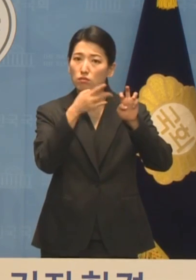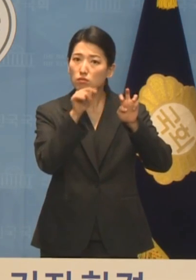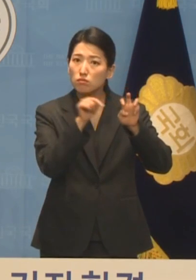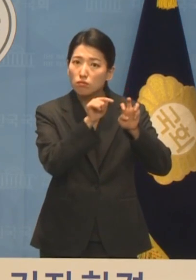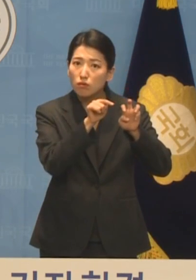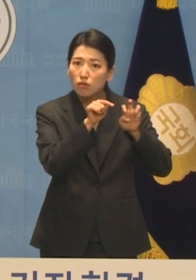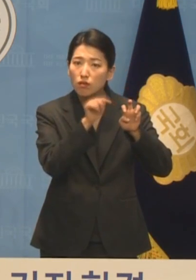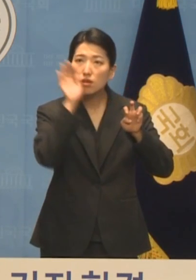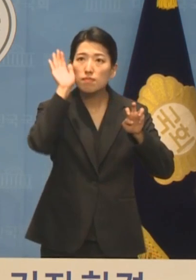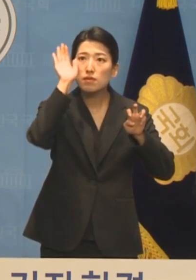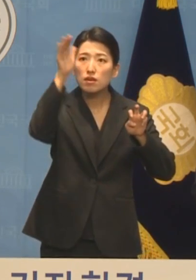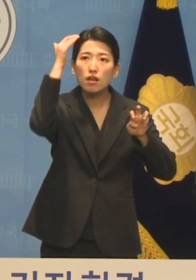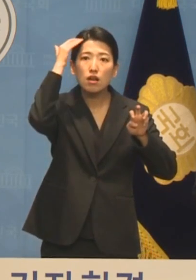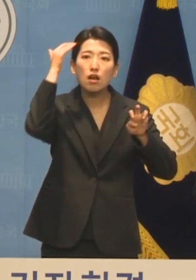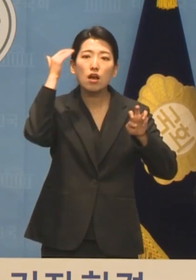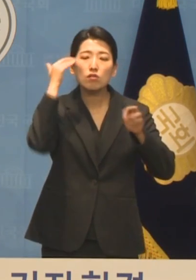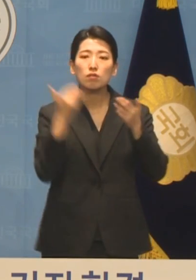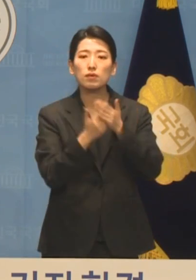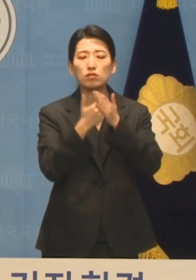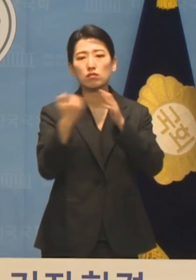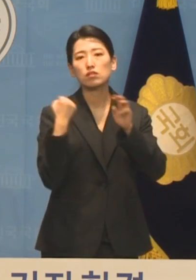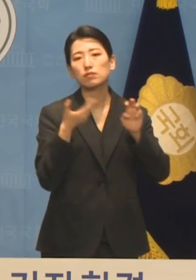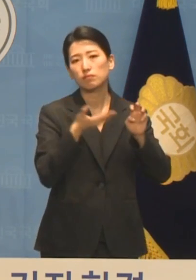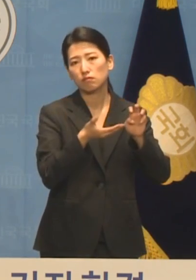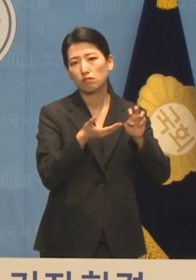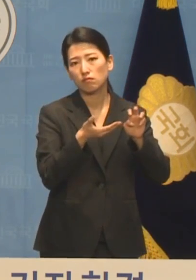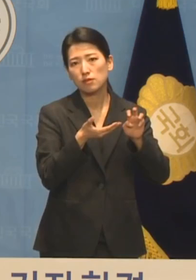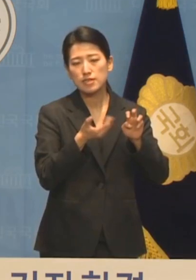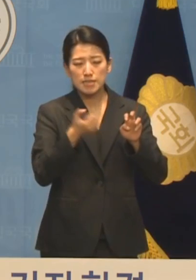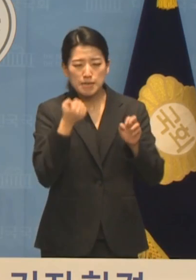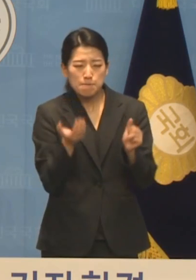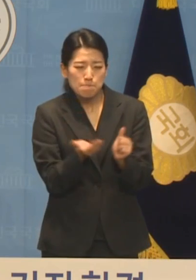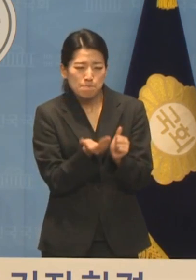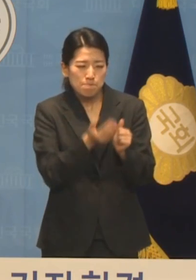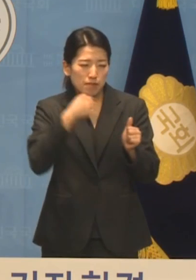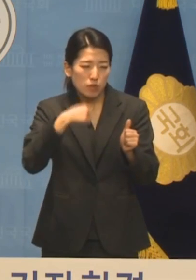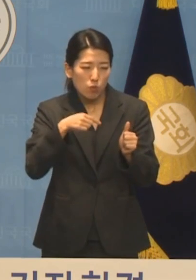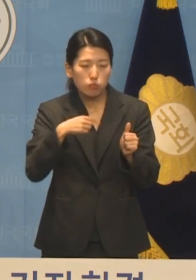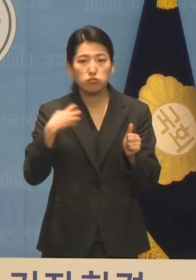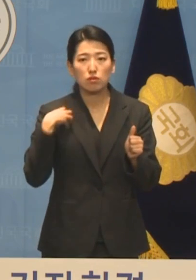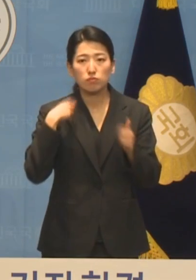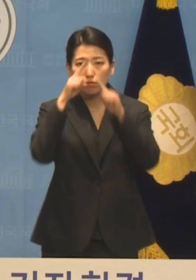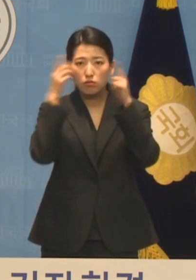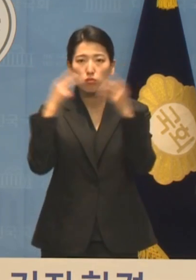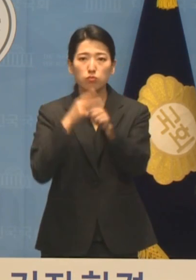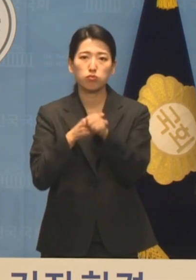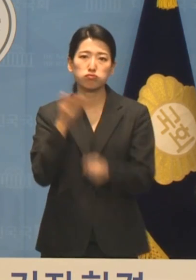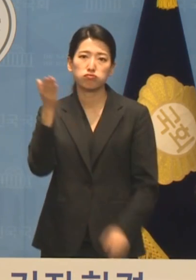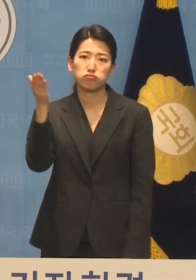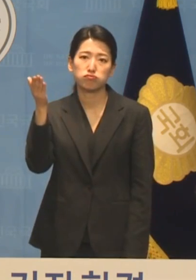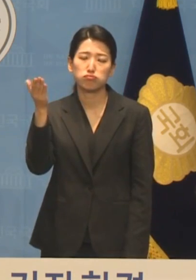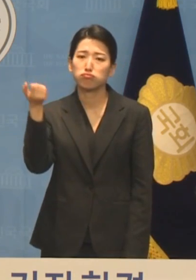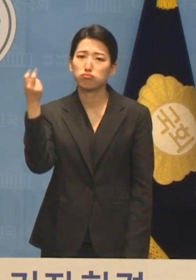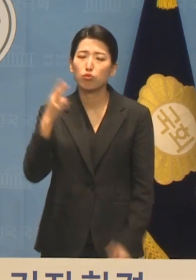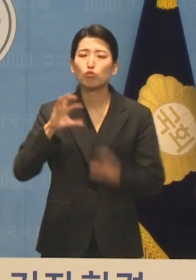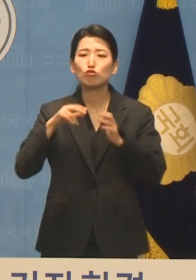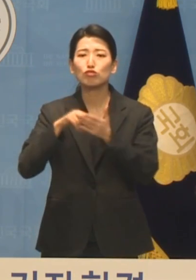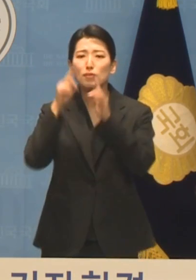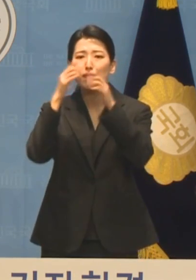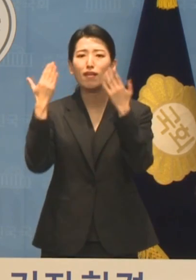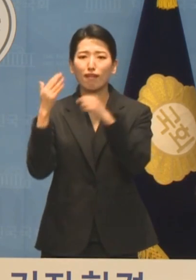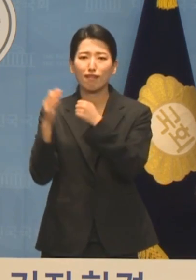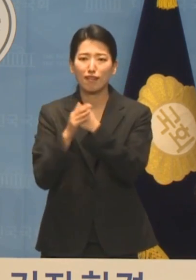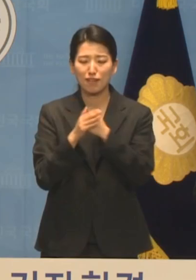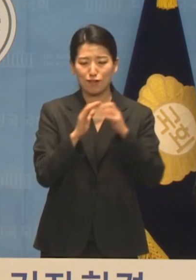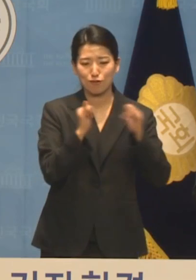대한민국의 미래입니다. 청년들을 길러내셔야 할 교수라는 분이 또 국민의 돈으로 국립대에서 녹을 받으시고